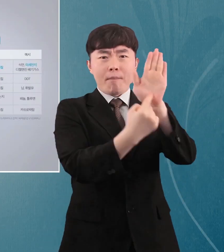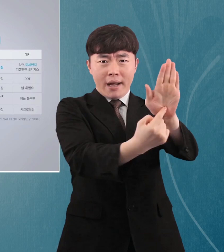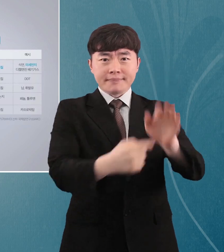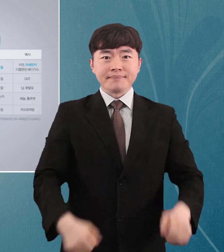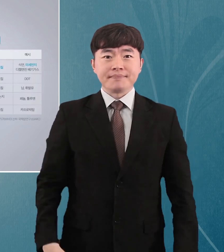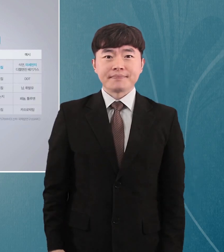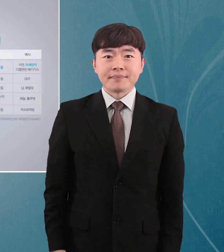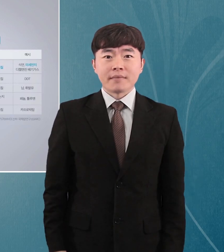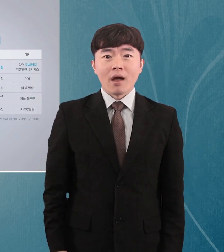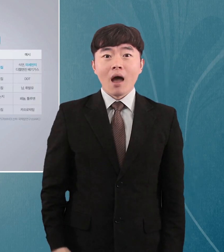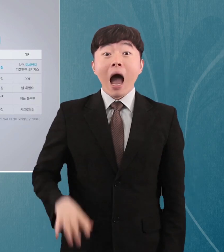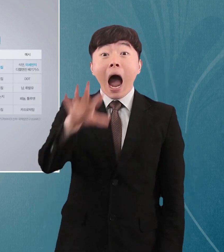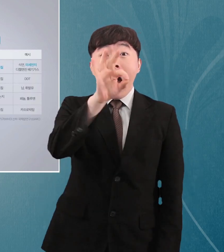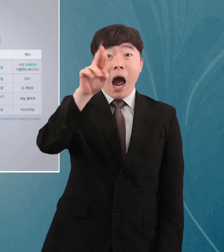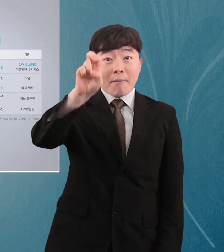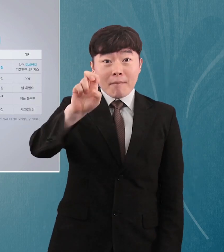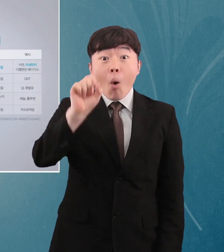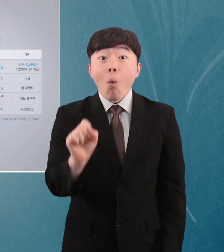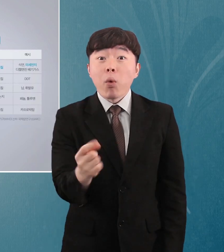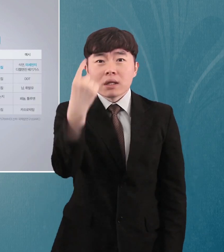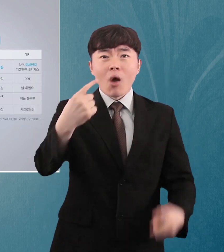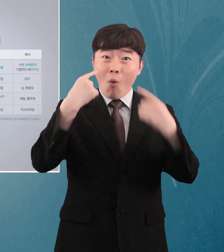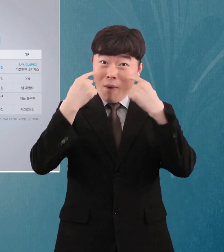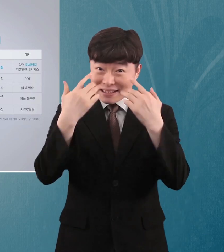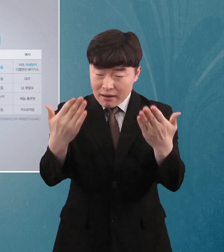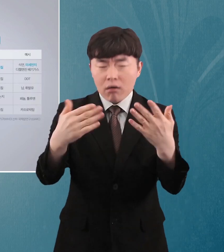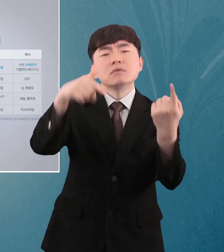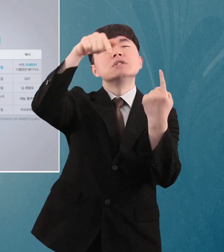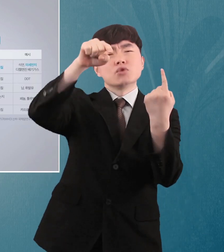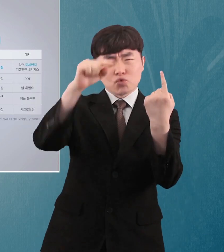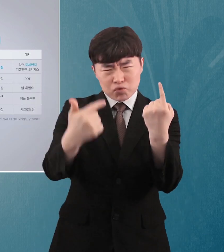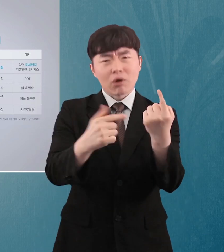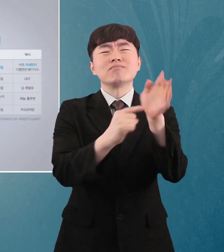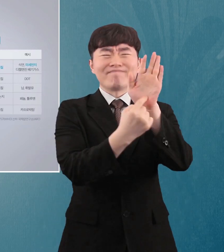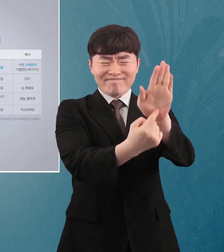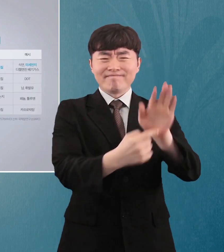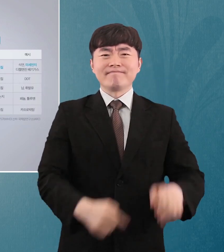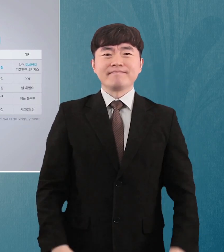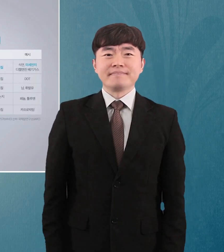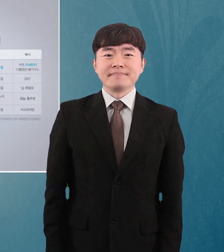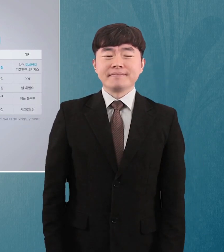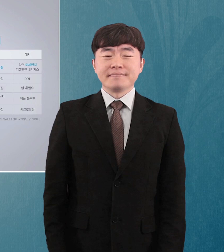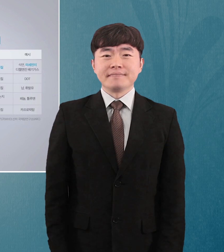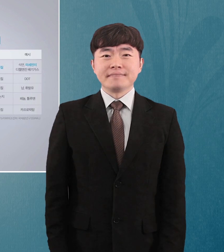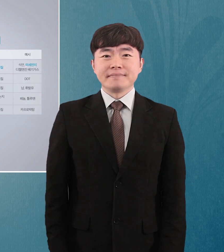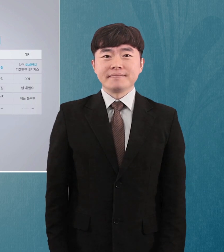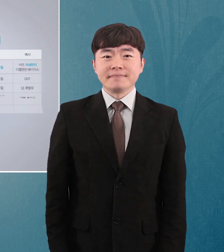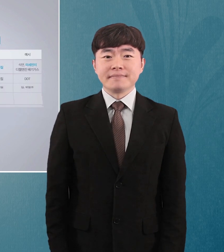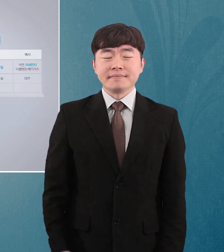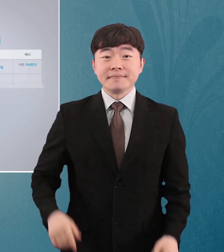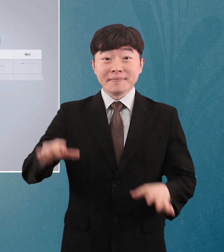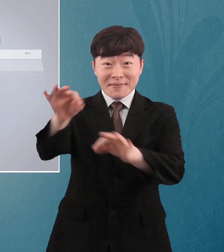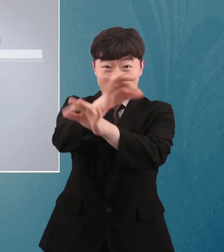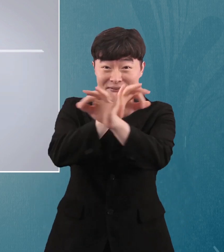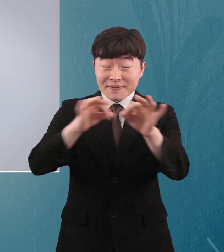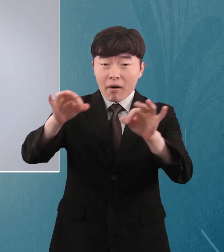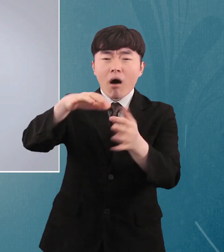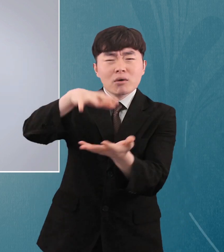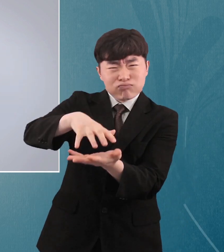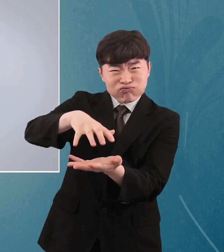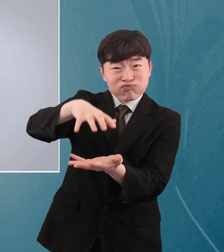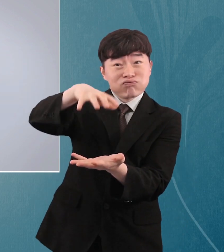발암물질은 인체 발암성이 명백하게 확인된 물질을 말합니다. 여기서 발암물질에 노출된